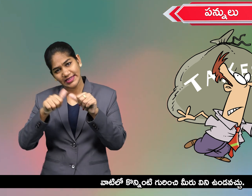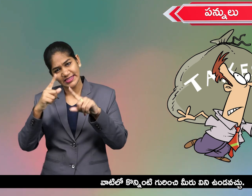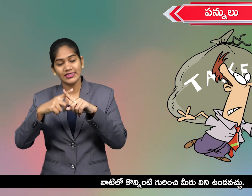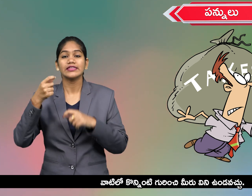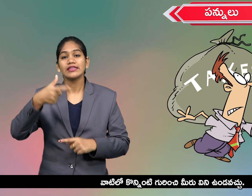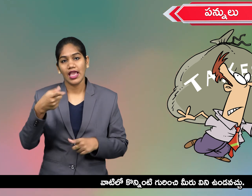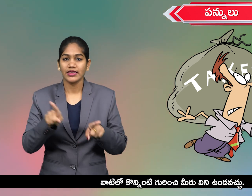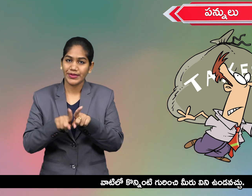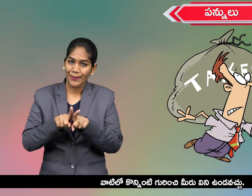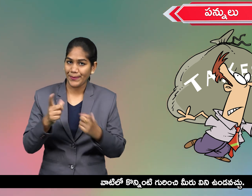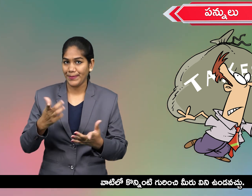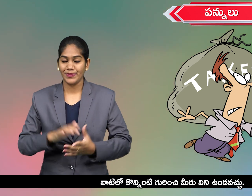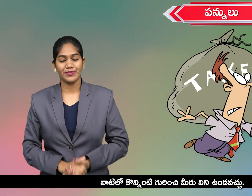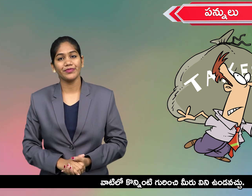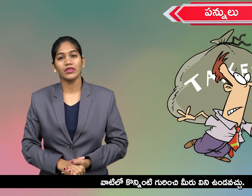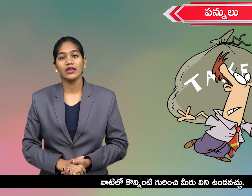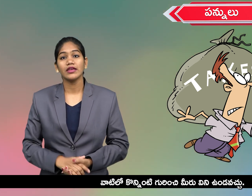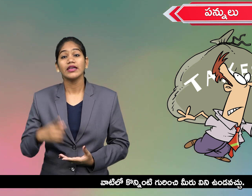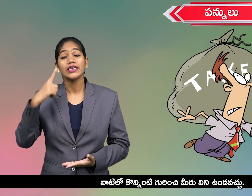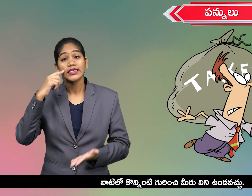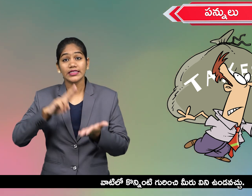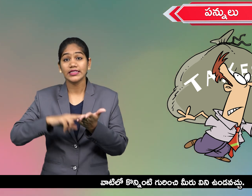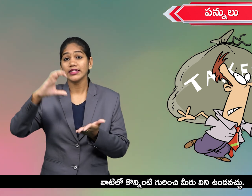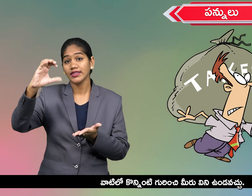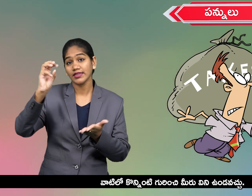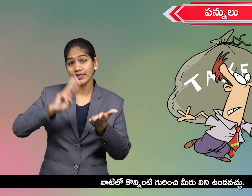గురించి మీరు విని ఉండవచ్చు.